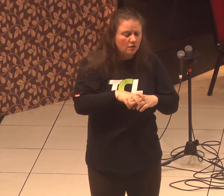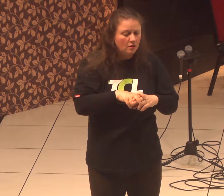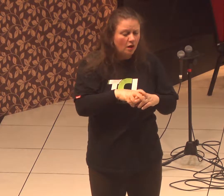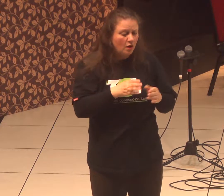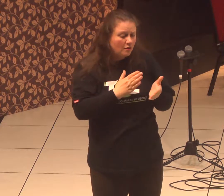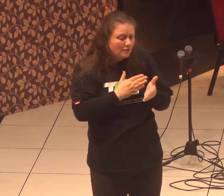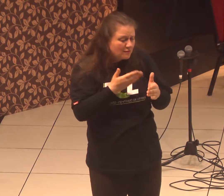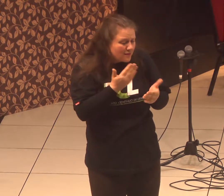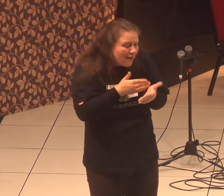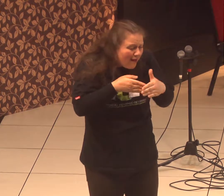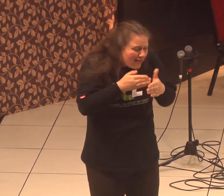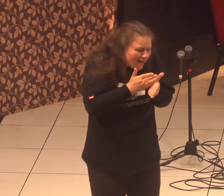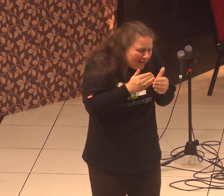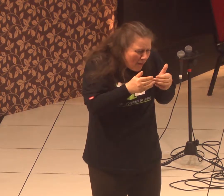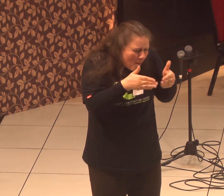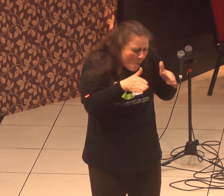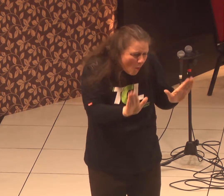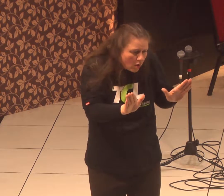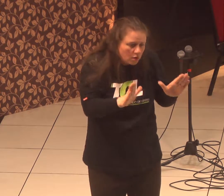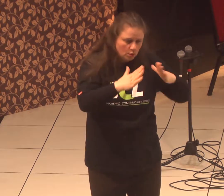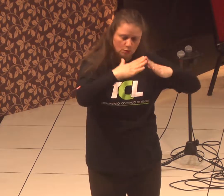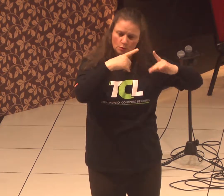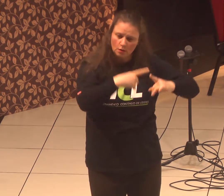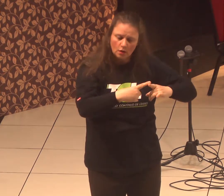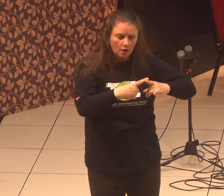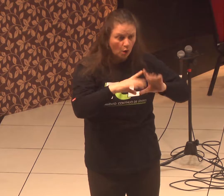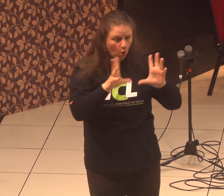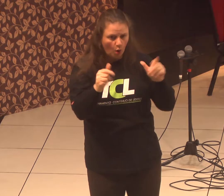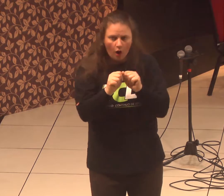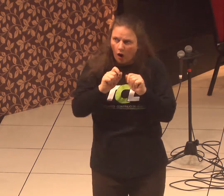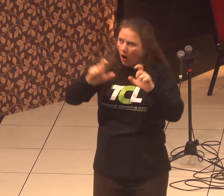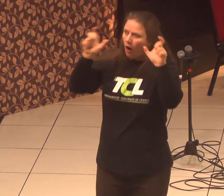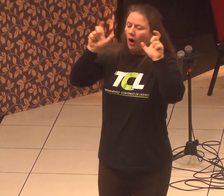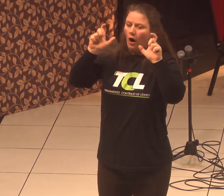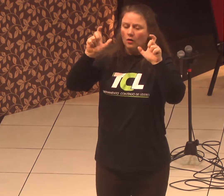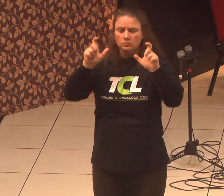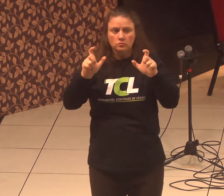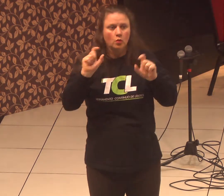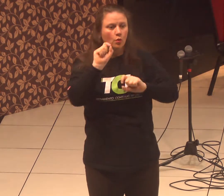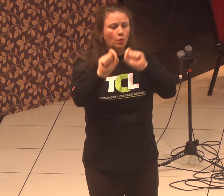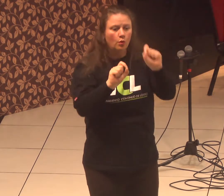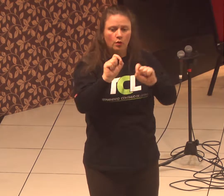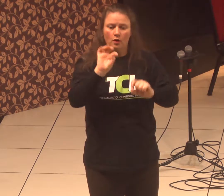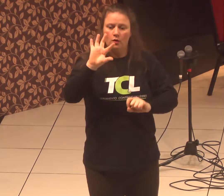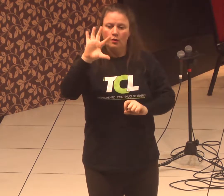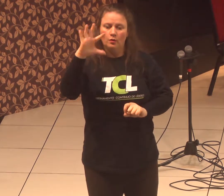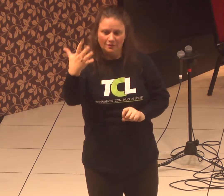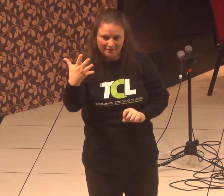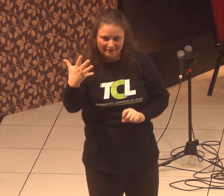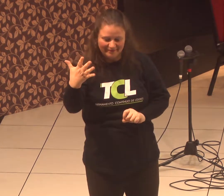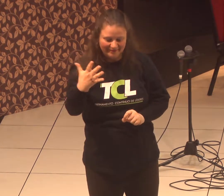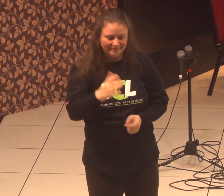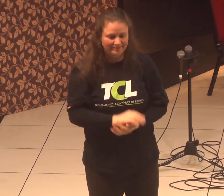do templo chamada Formosa. Todos ficaram perplexos e muito admirados com o que lhe tinha